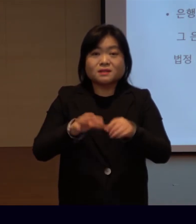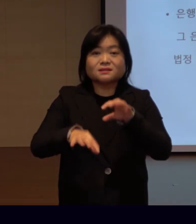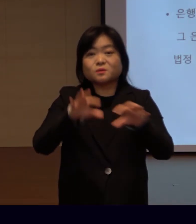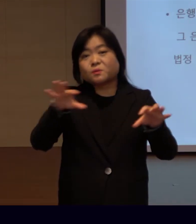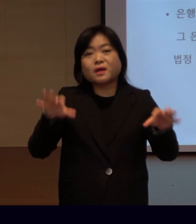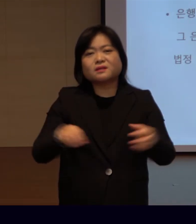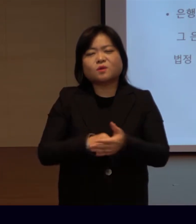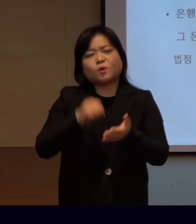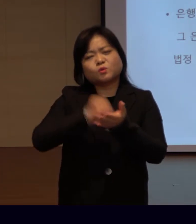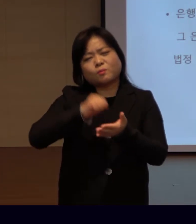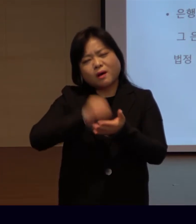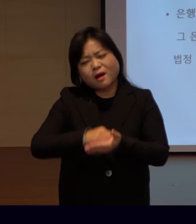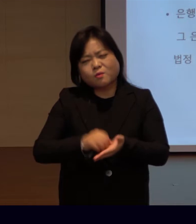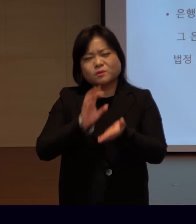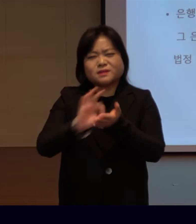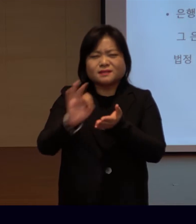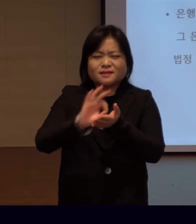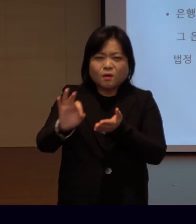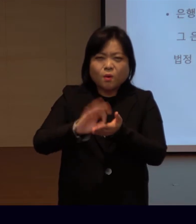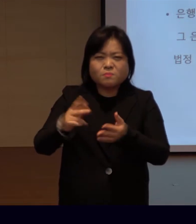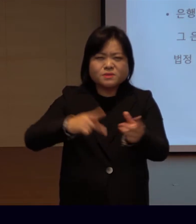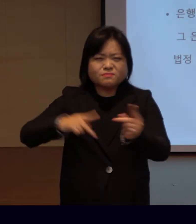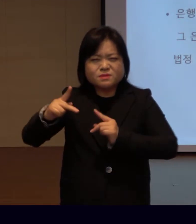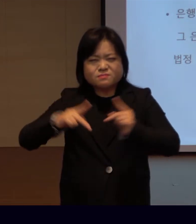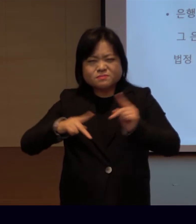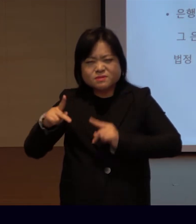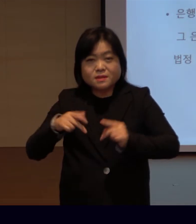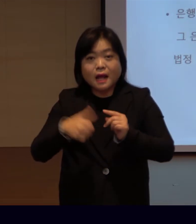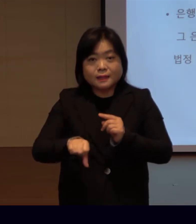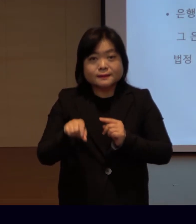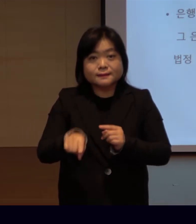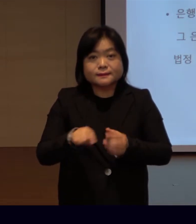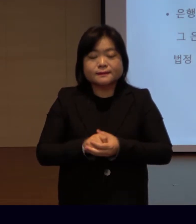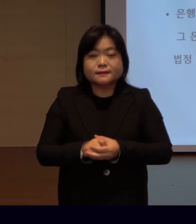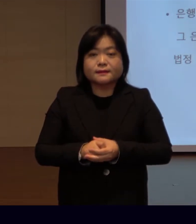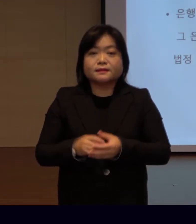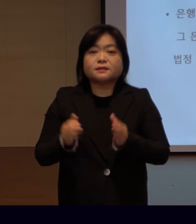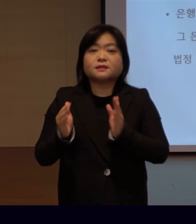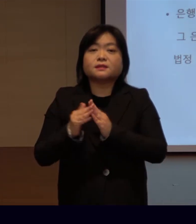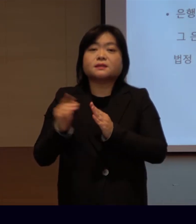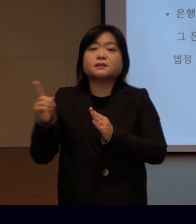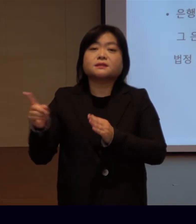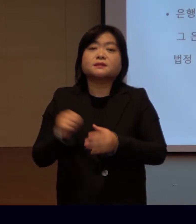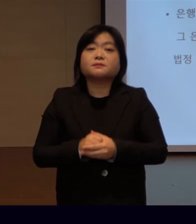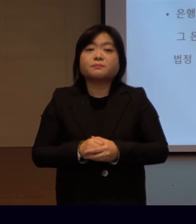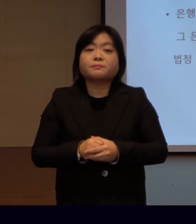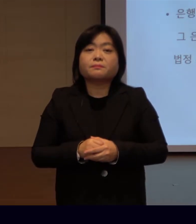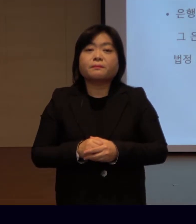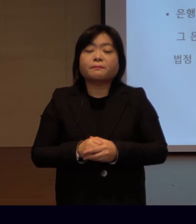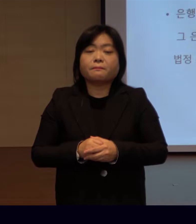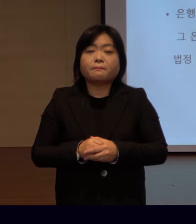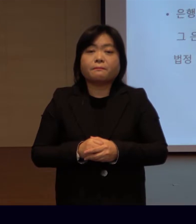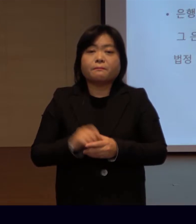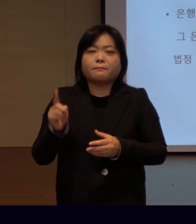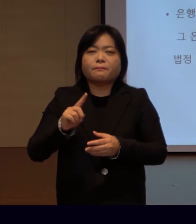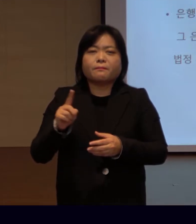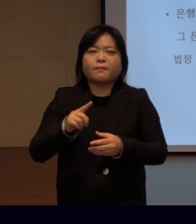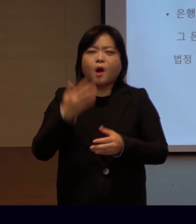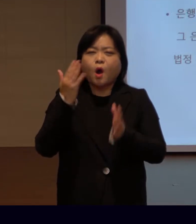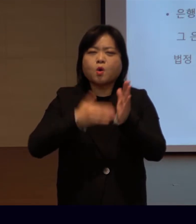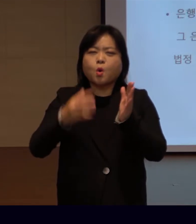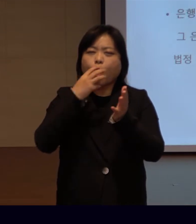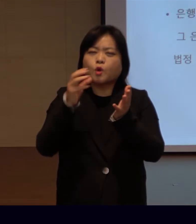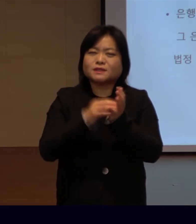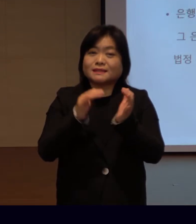막 도박하고 사치하면서 빚을 엄청 졌는데 그 집에 오랜 쉐넬이라고 하는 공증인이